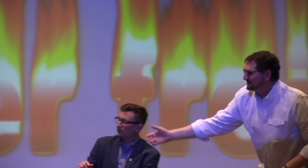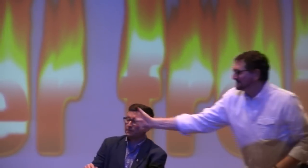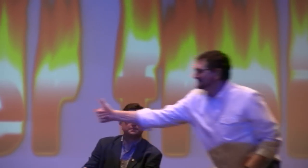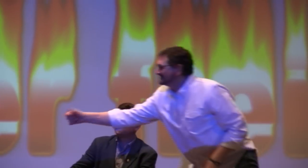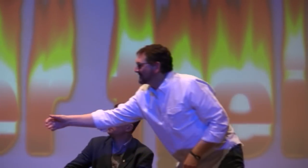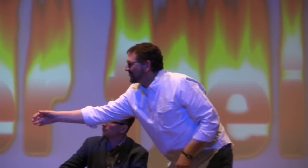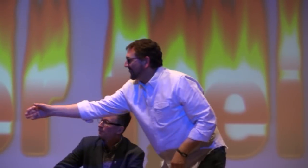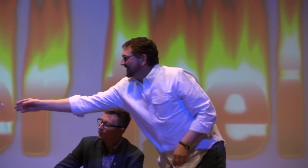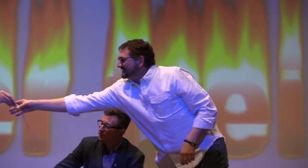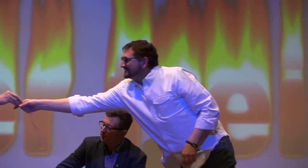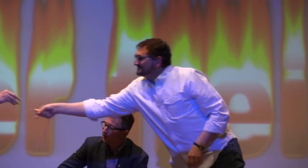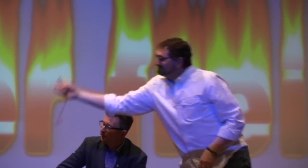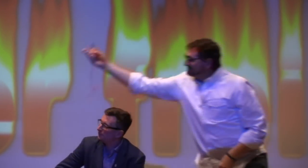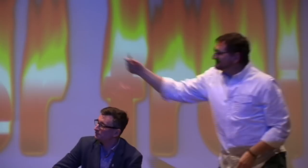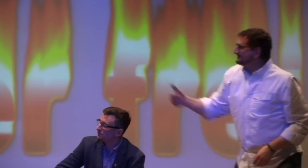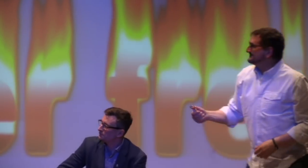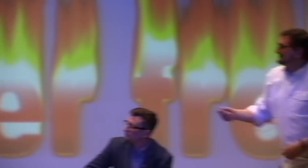Gib mir mal den Taschenöffner. Danke.